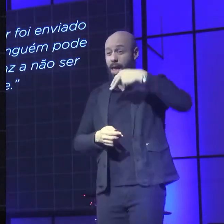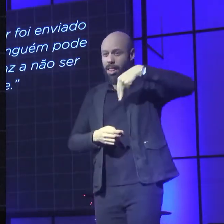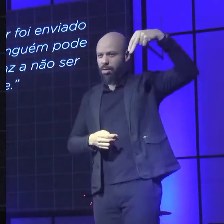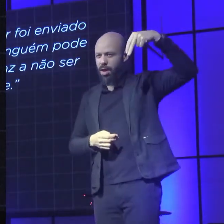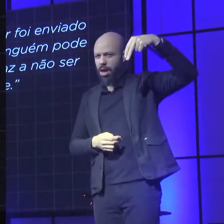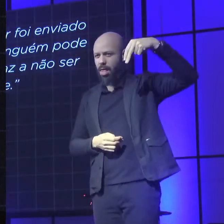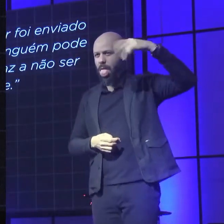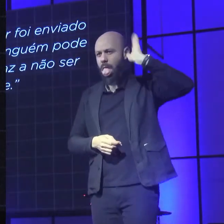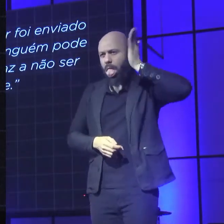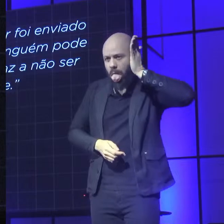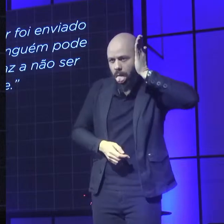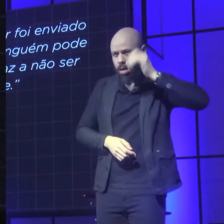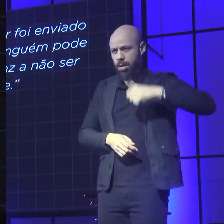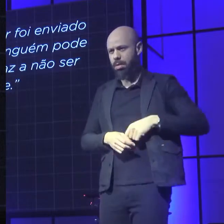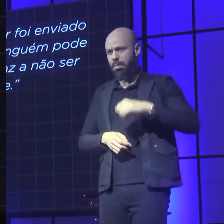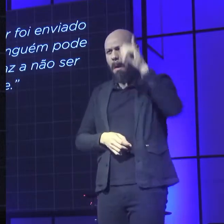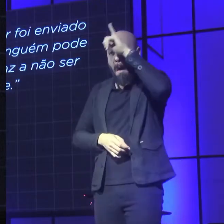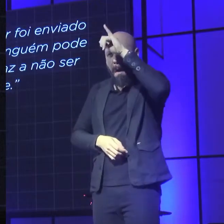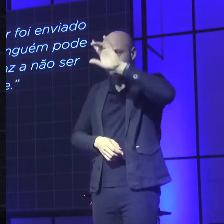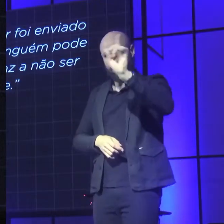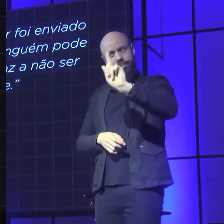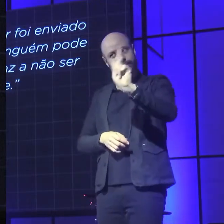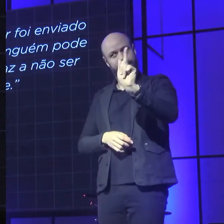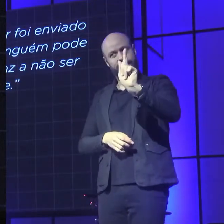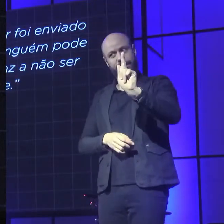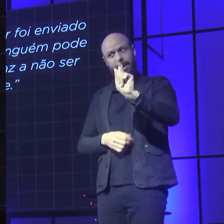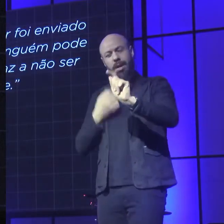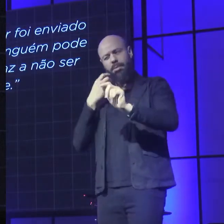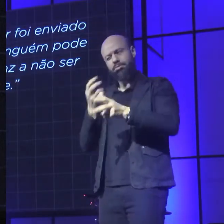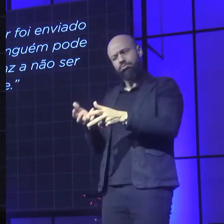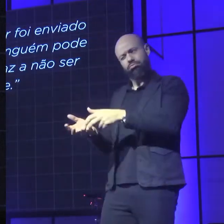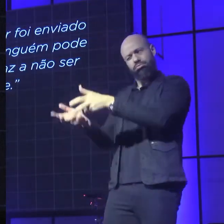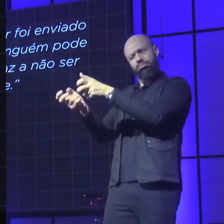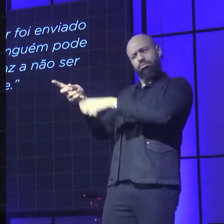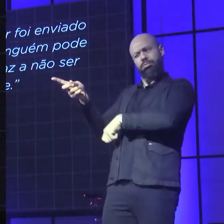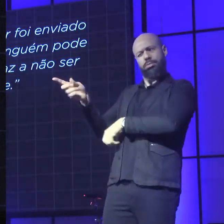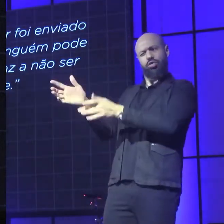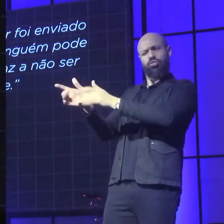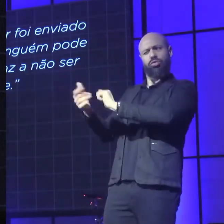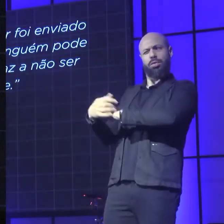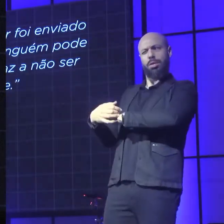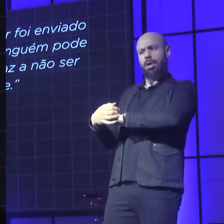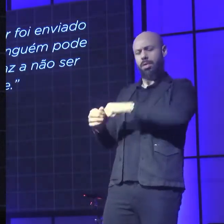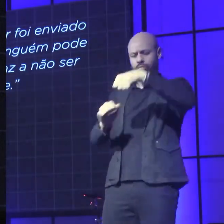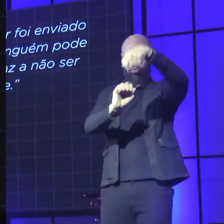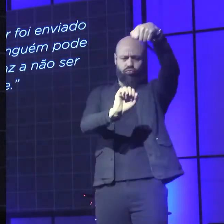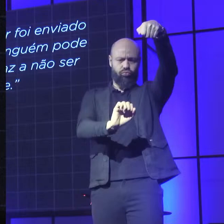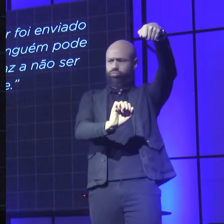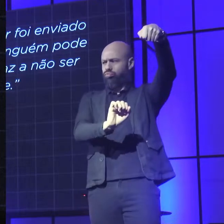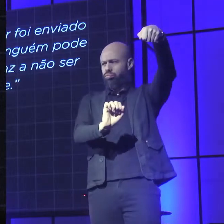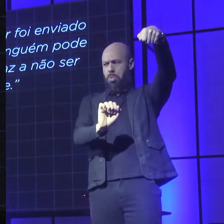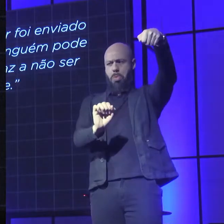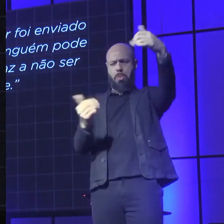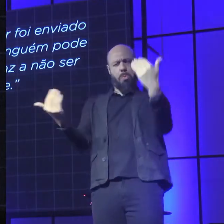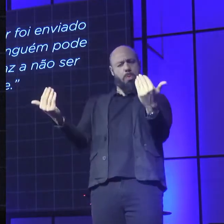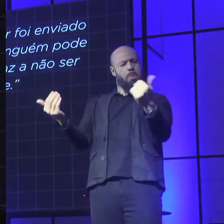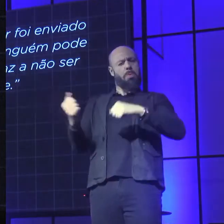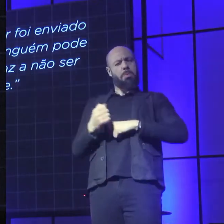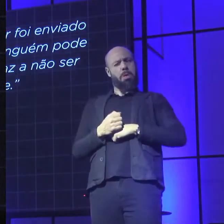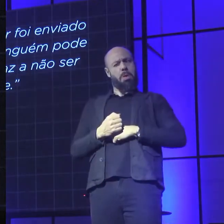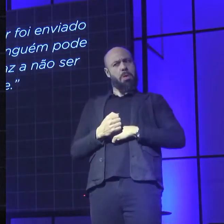Nicodemos não era um imbecil. Nicodemos olhou o que Jesus falava e o que Jesus fazia e dizia: epa, para lá, isso